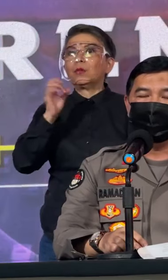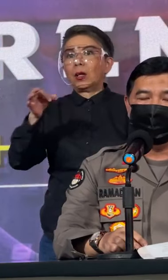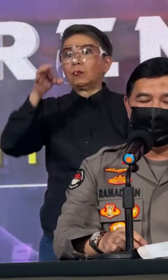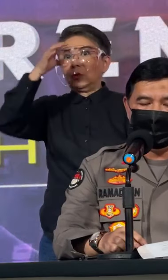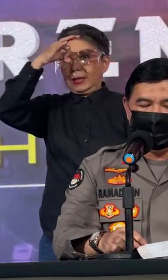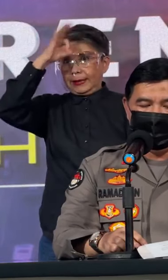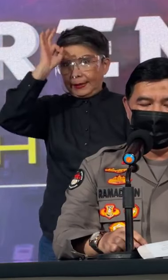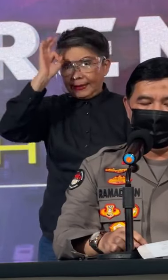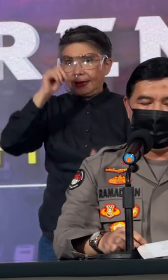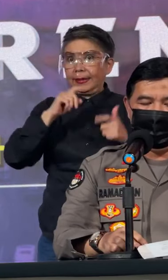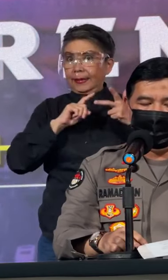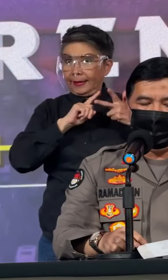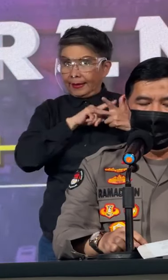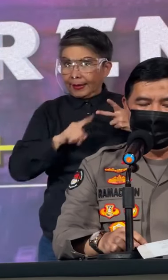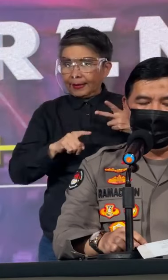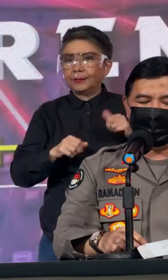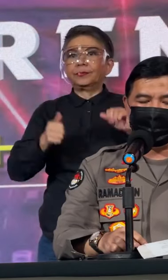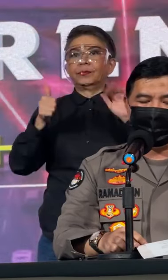polisi,